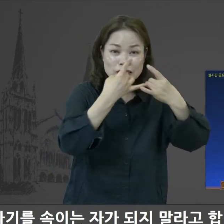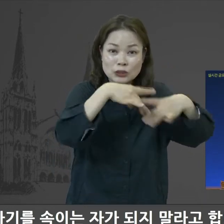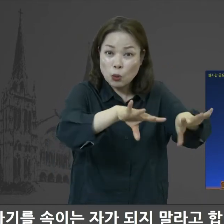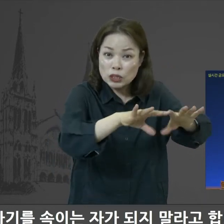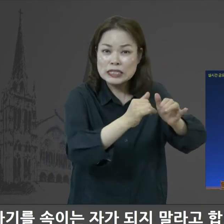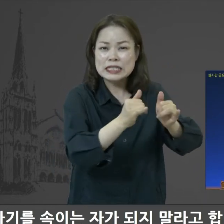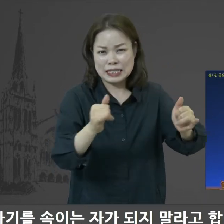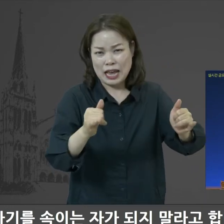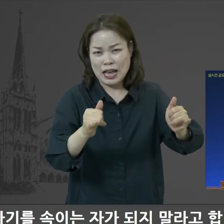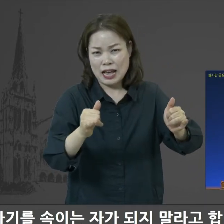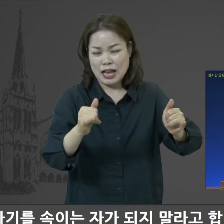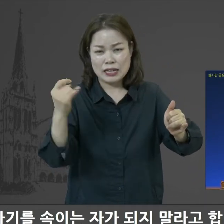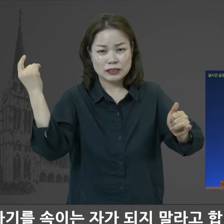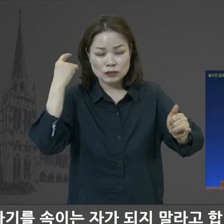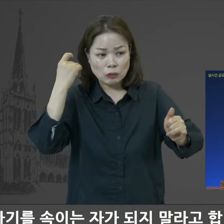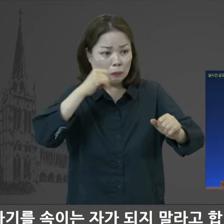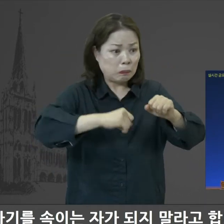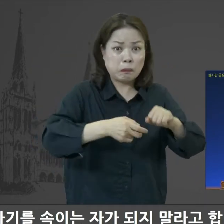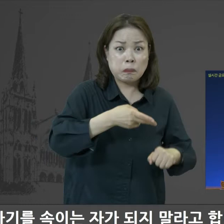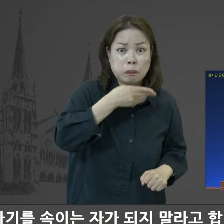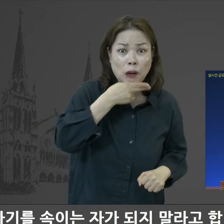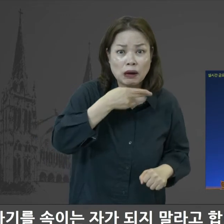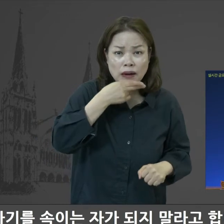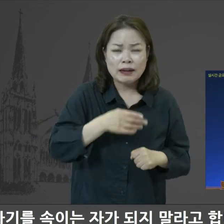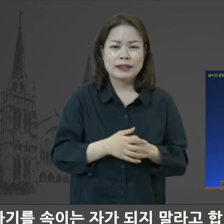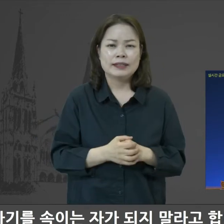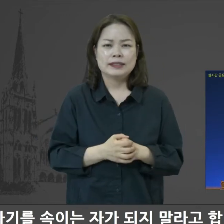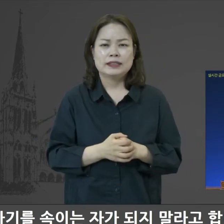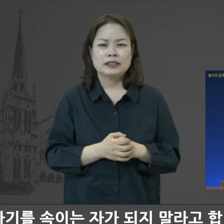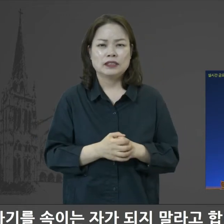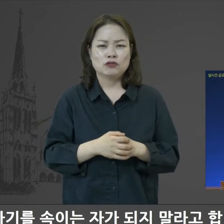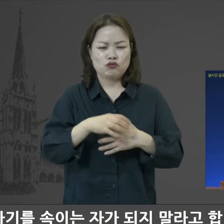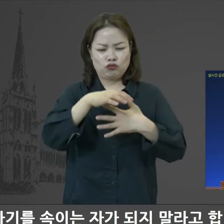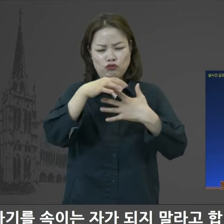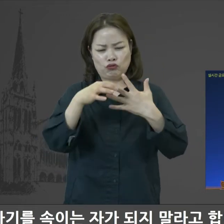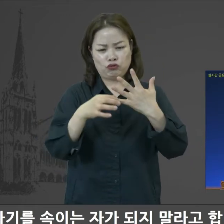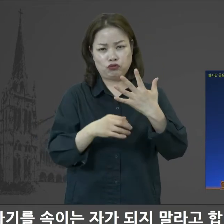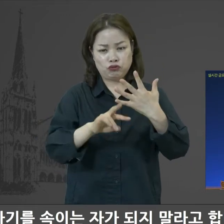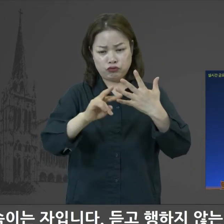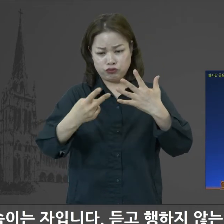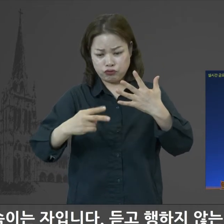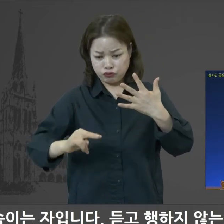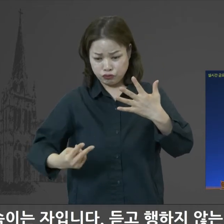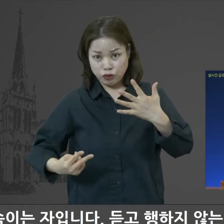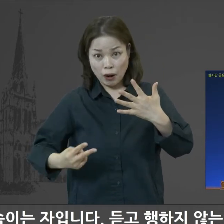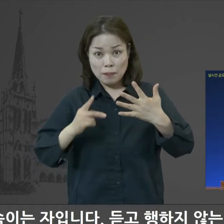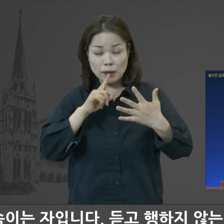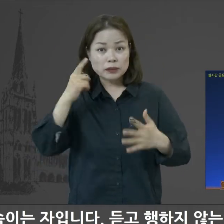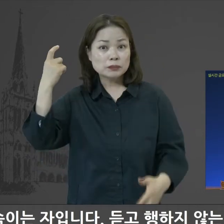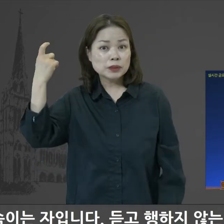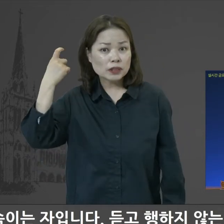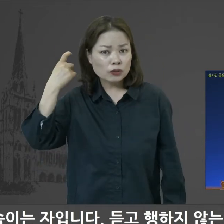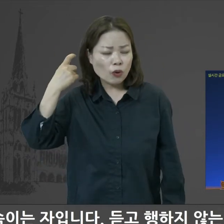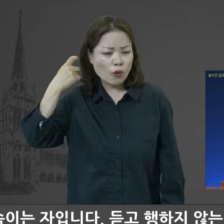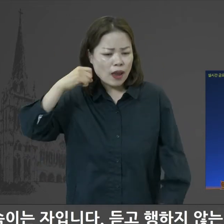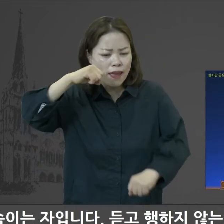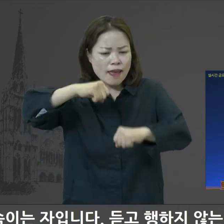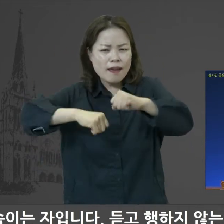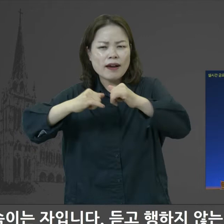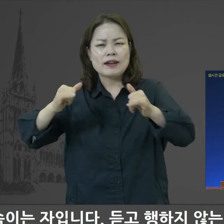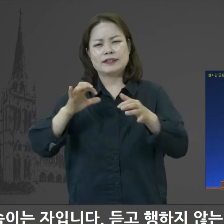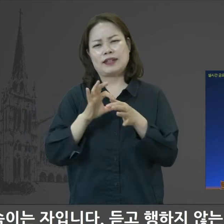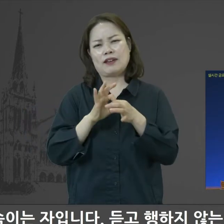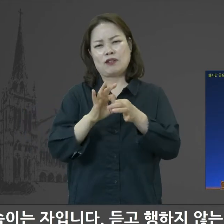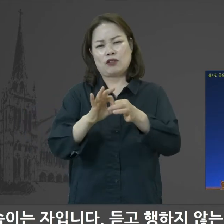관한 설명입니다. 25절은 이제 순서가 뒤바뀌어서 말씀을 듣고 행하는 자에